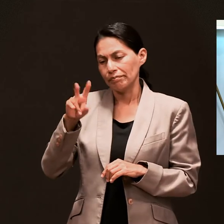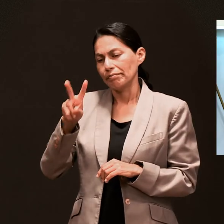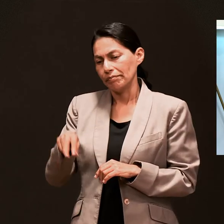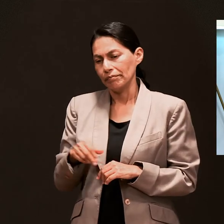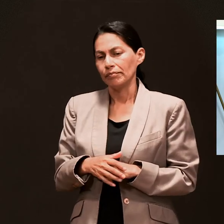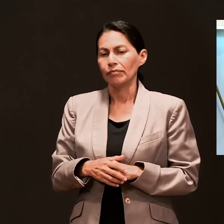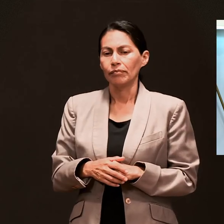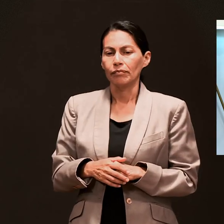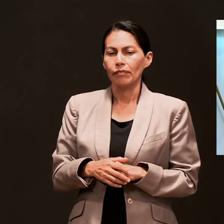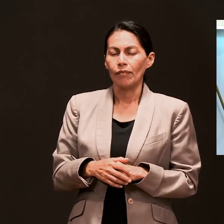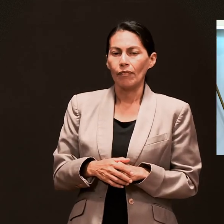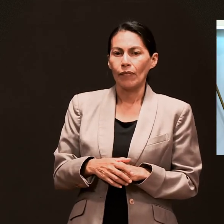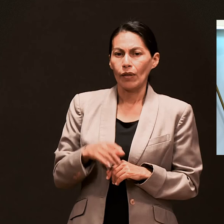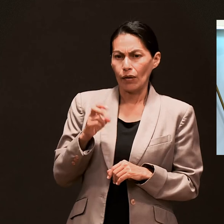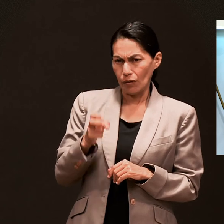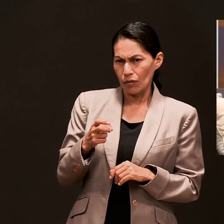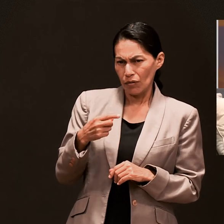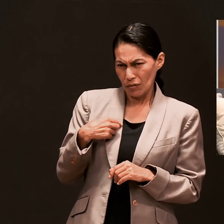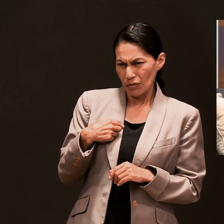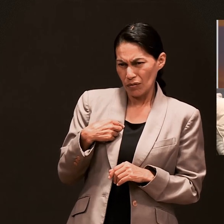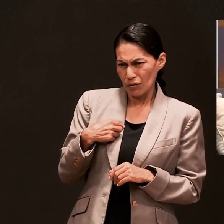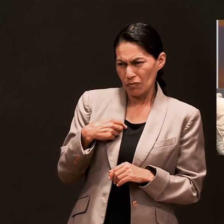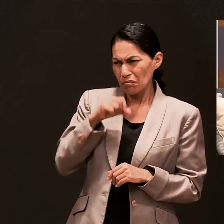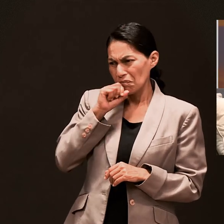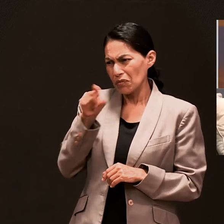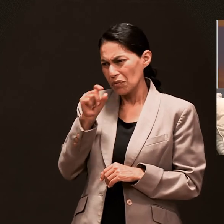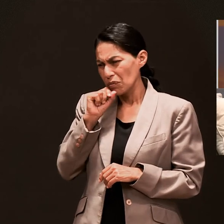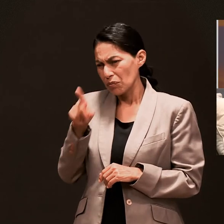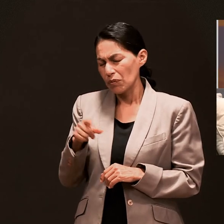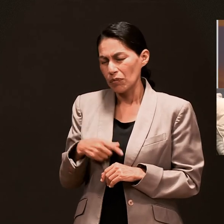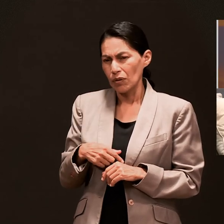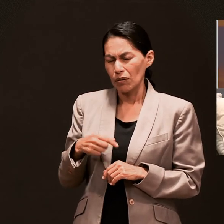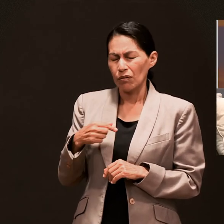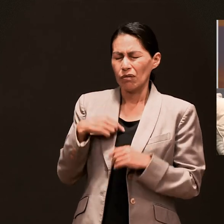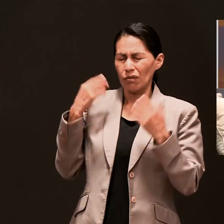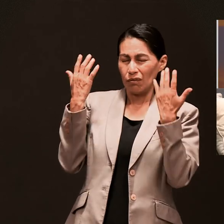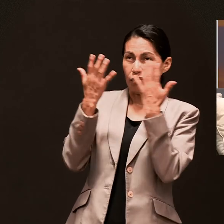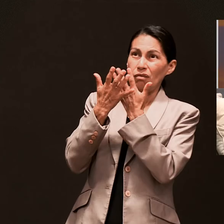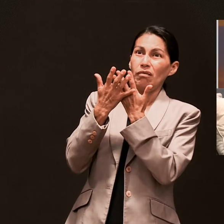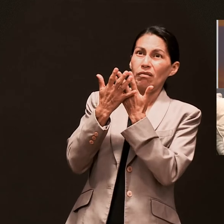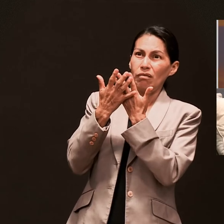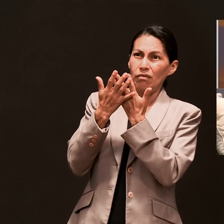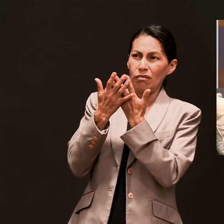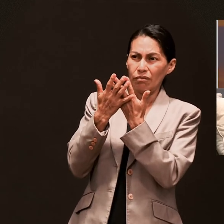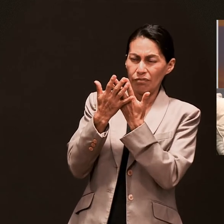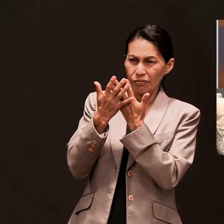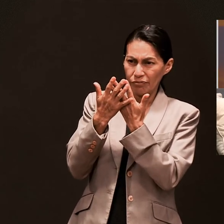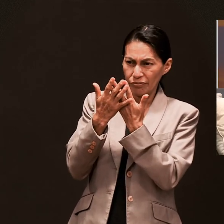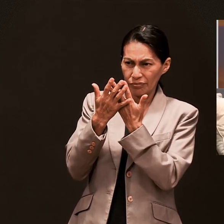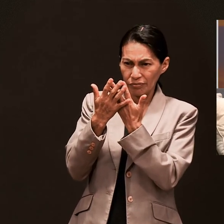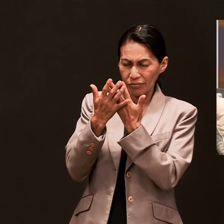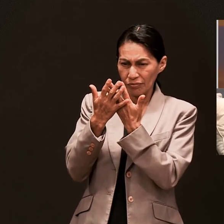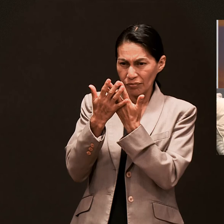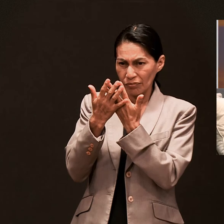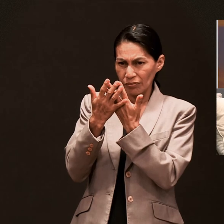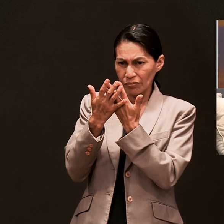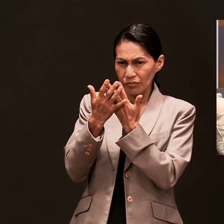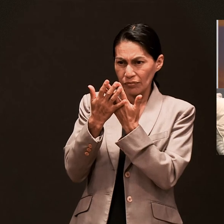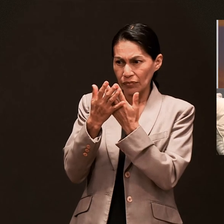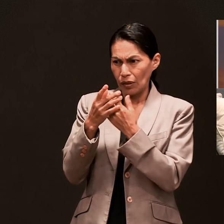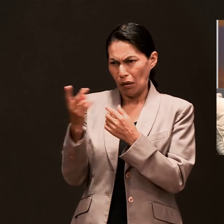un protocolo religioso exactamente y entonces yo creo que eso me llama pasaba con con mis hijos y yo dije hasta que